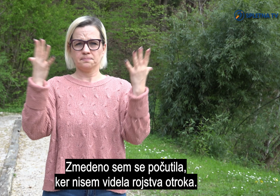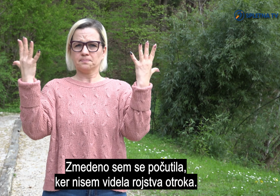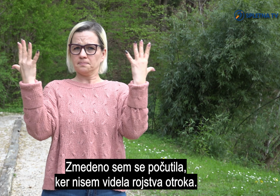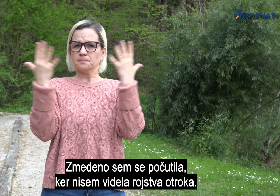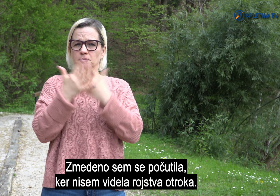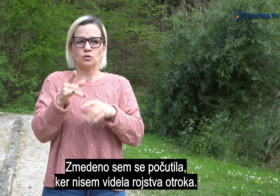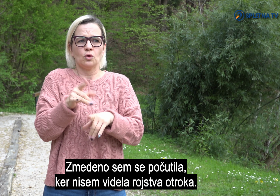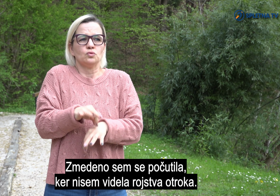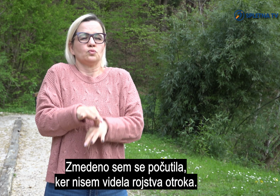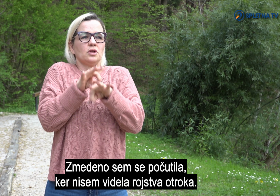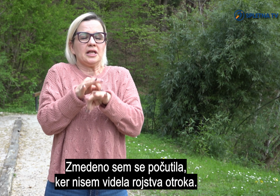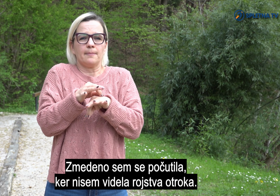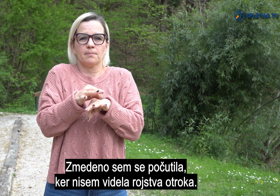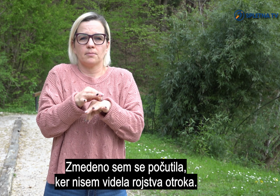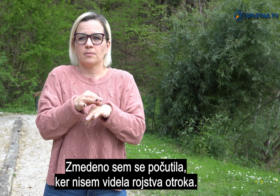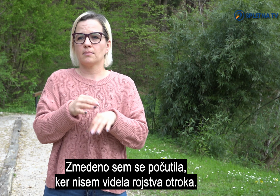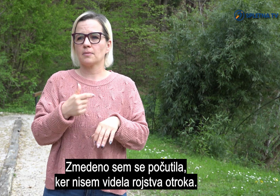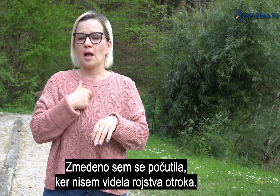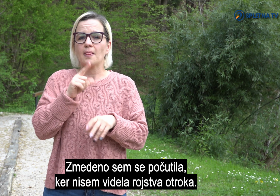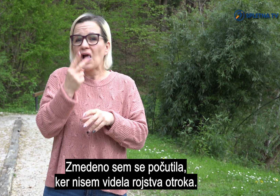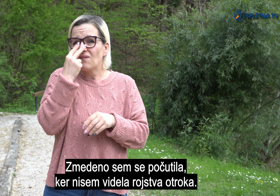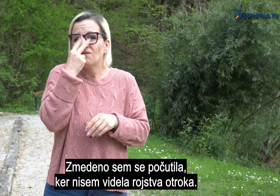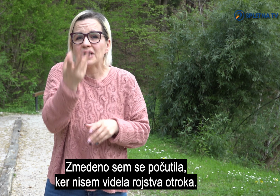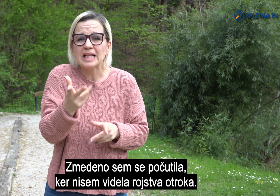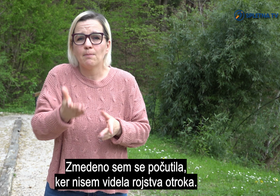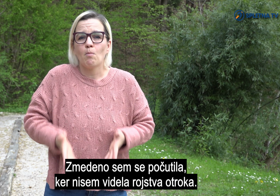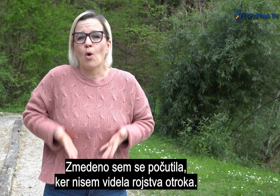Zmedeno sem se počutila, ker nisem videla rojstva otroka.